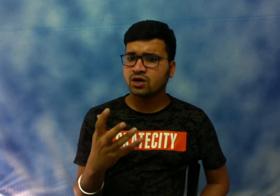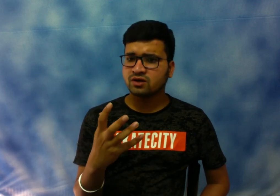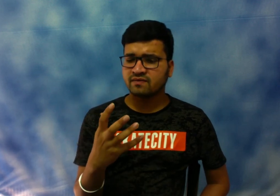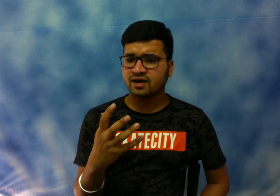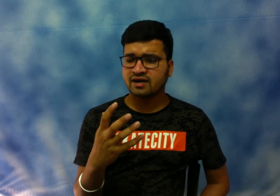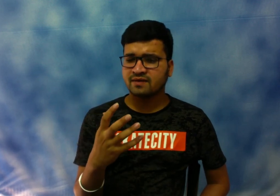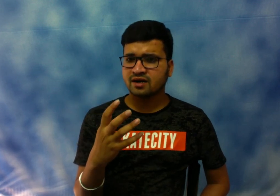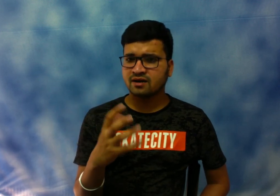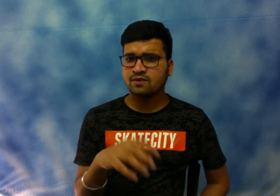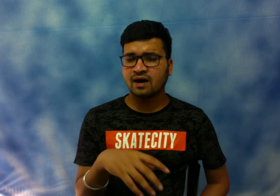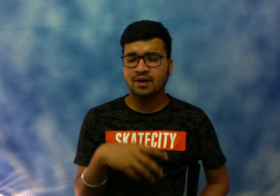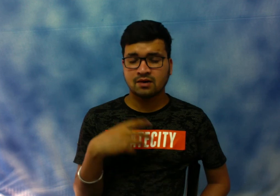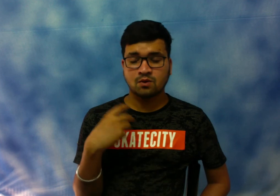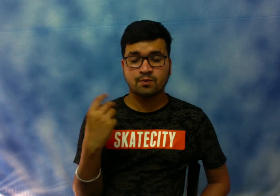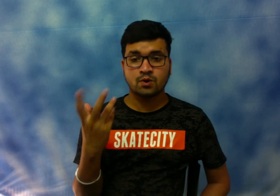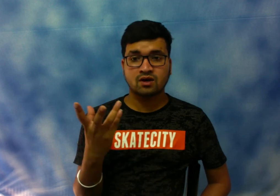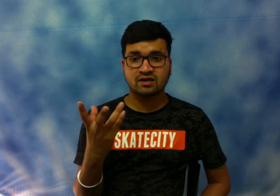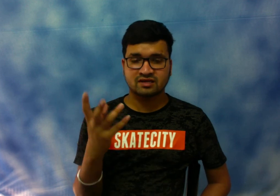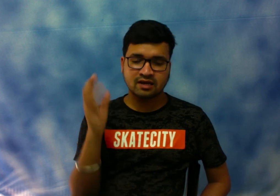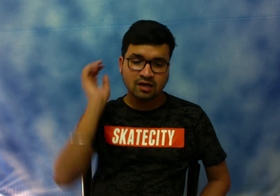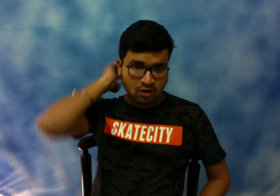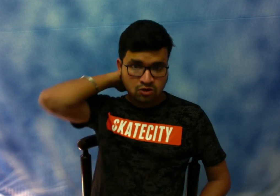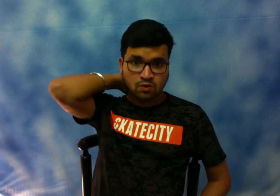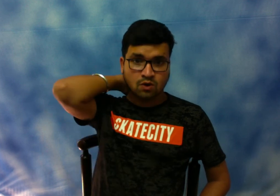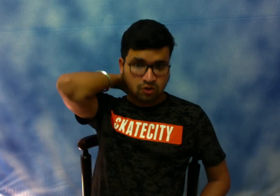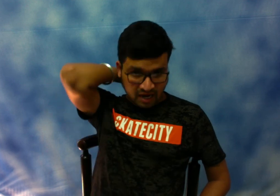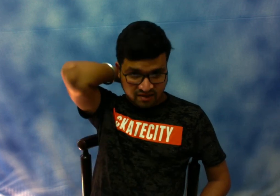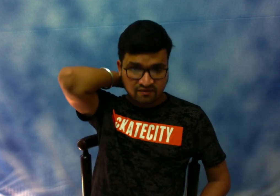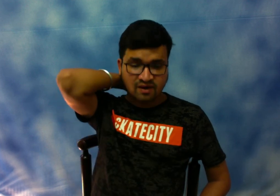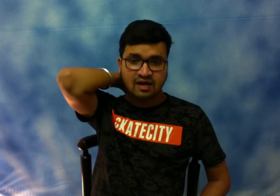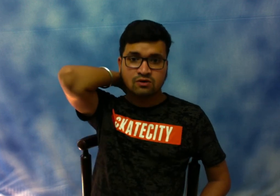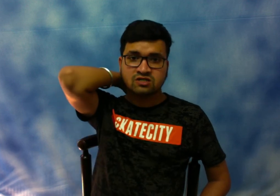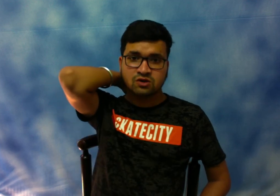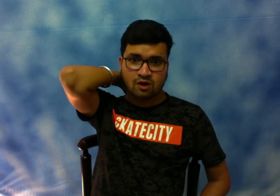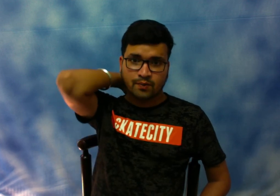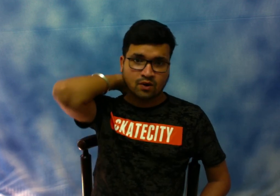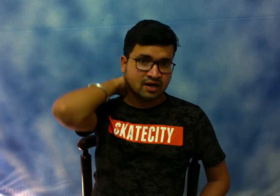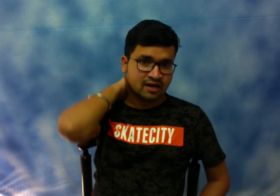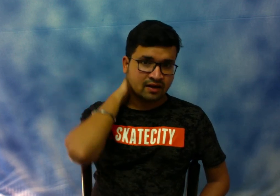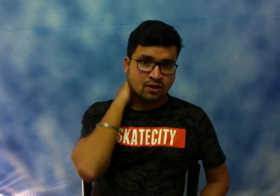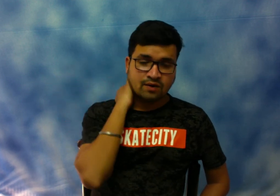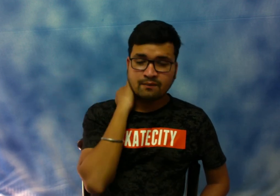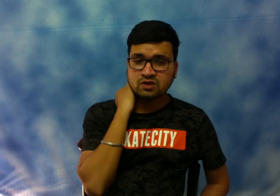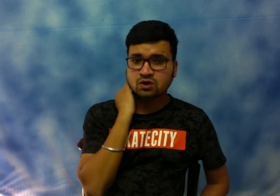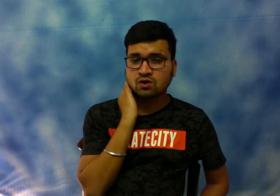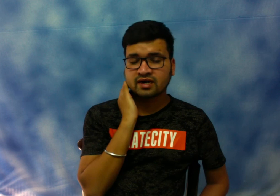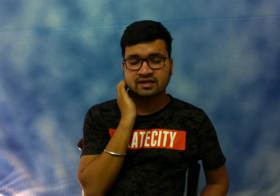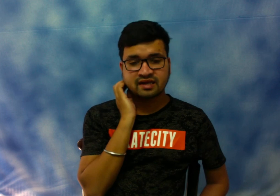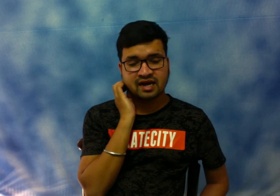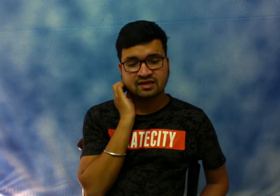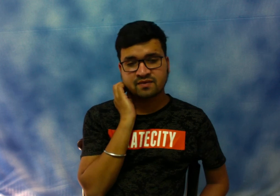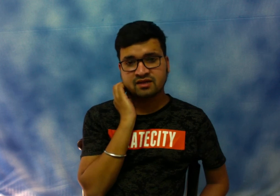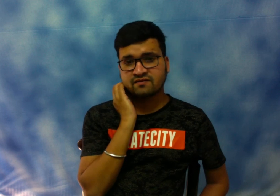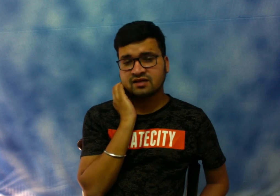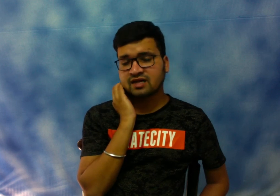जो सामान है मतलब वहां पर अगर वो उपयोग कर सकते हैं तो वो उस आश्रम वाले उन चीजों का उपयोग करके वहां पर जो लोग रहते हैं आश्रम के अंदर वृद्ध आश्रम